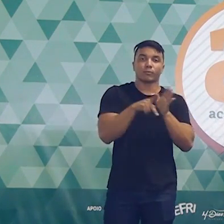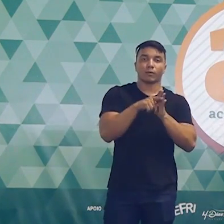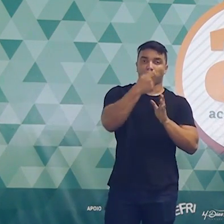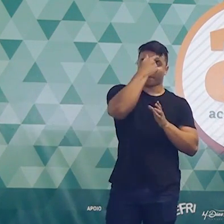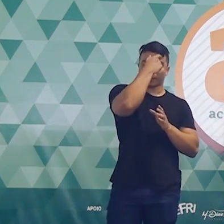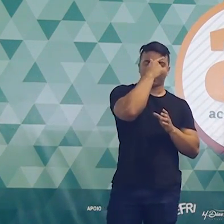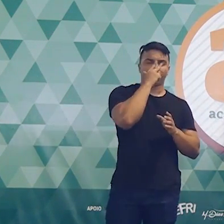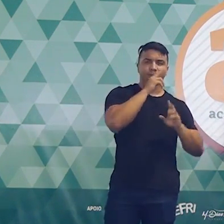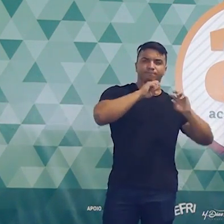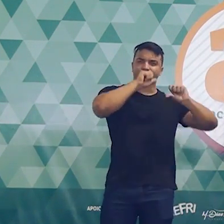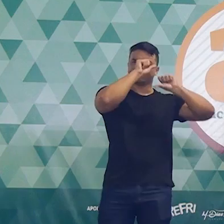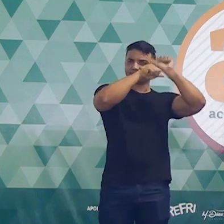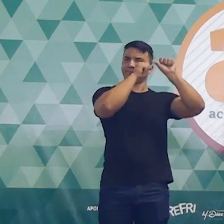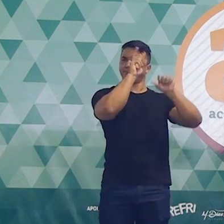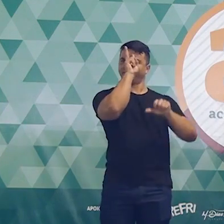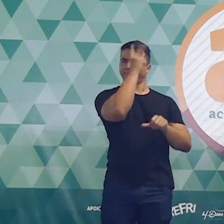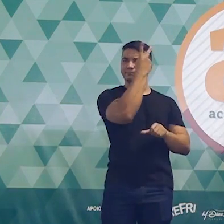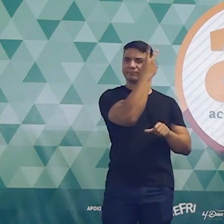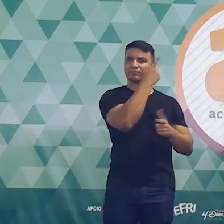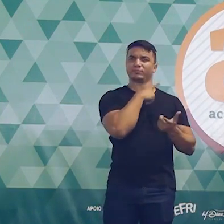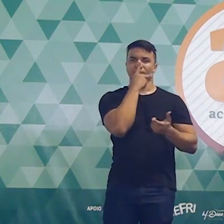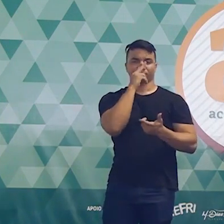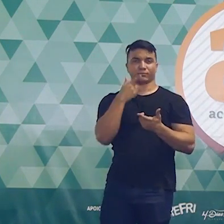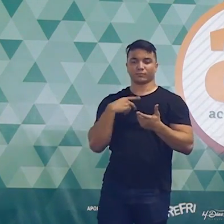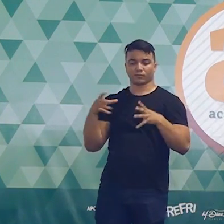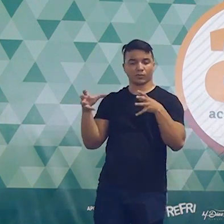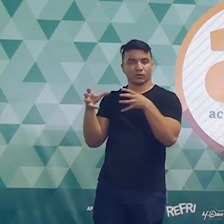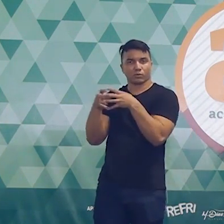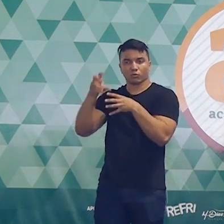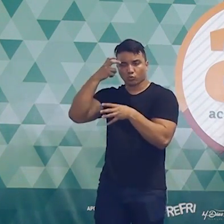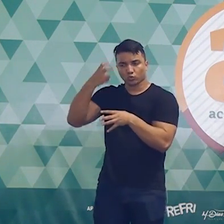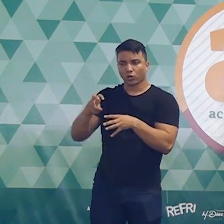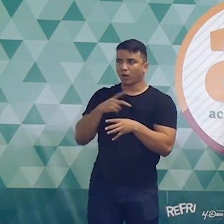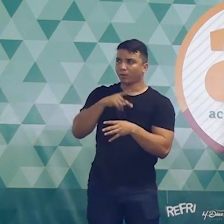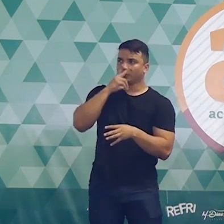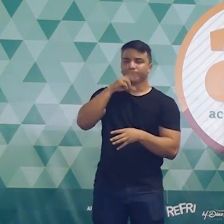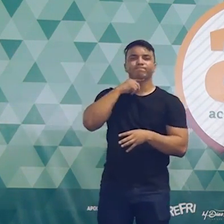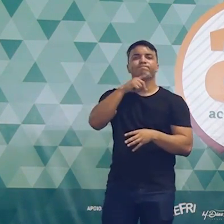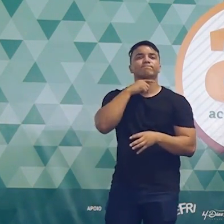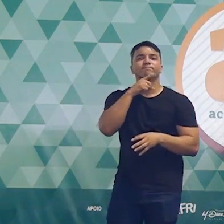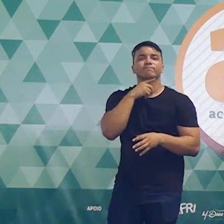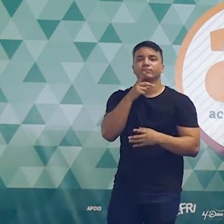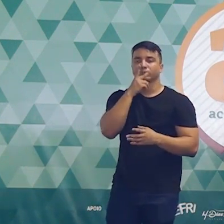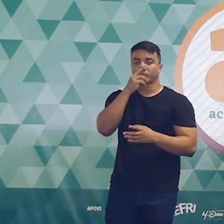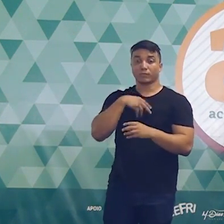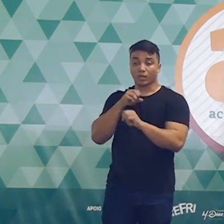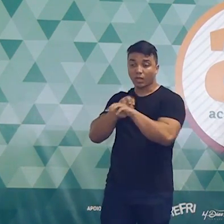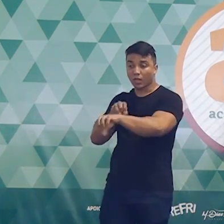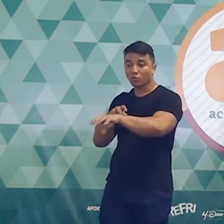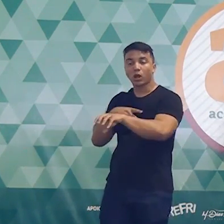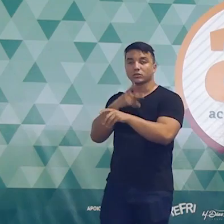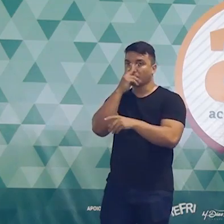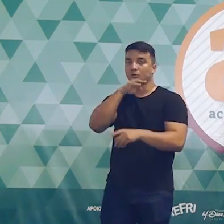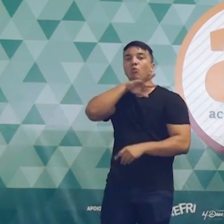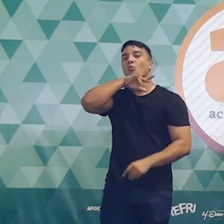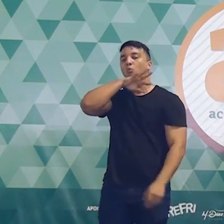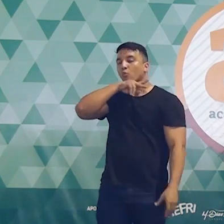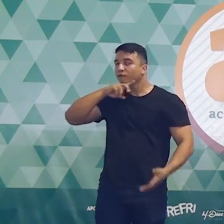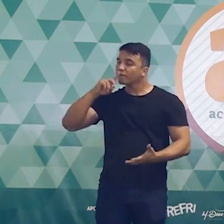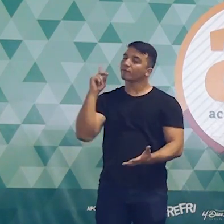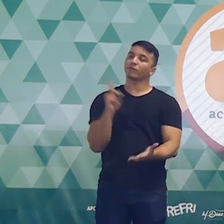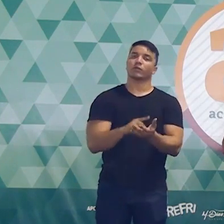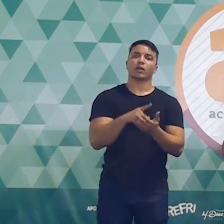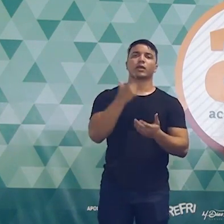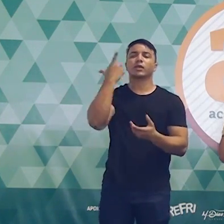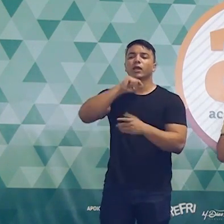mentalidade distorcida, com um paradigma cultural mal formado, tá certo? Com a educação corrompida. E quem